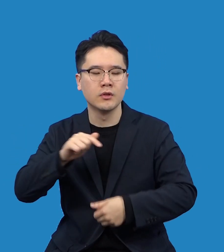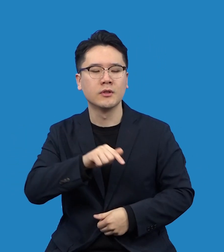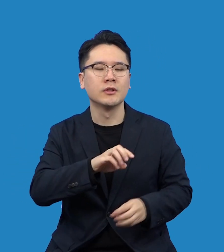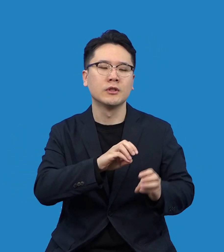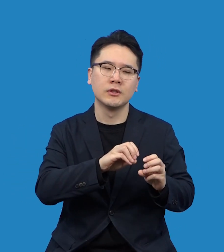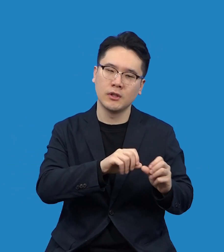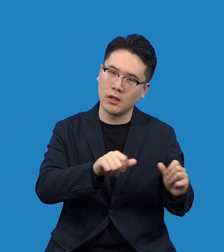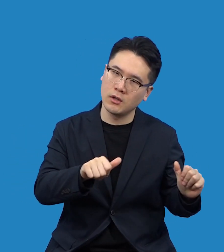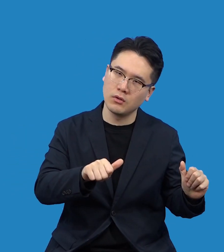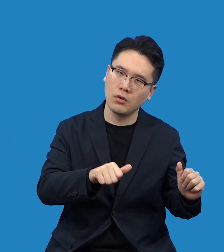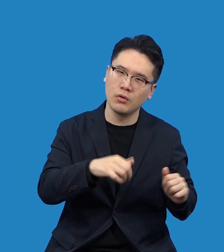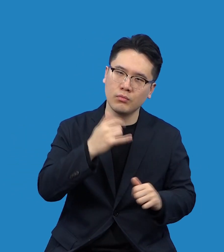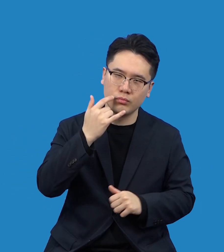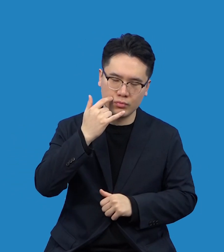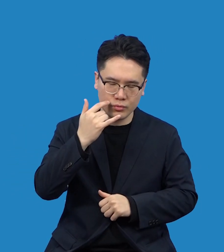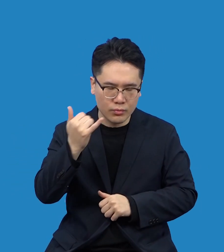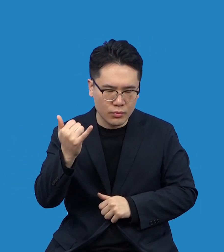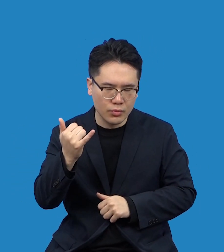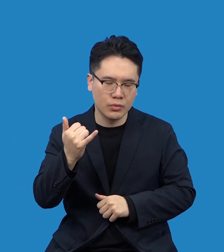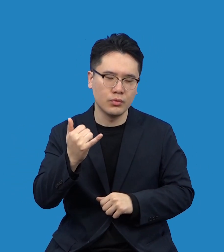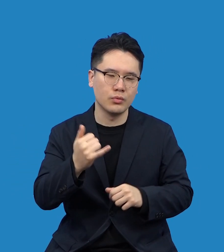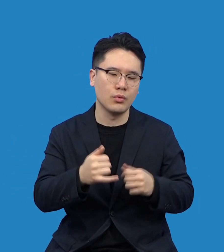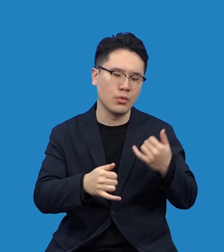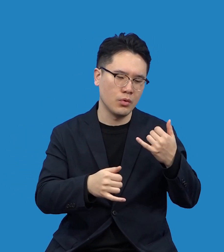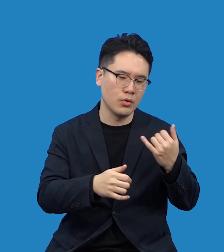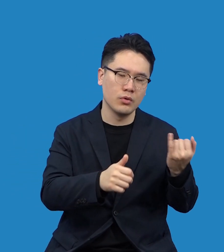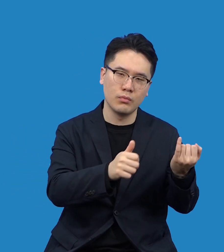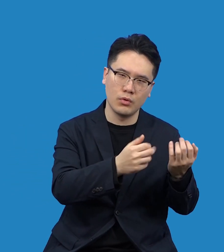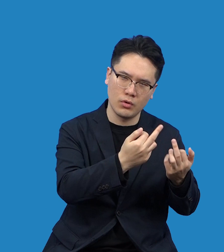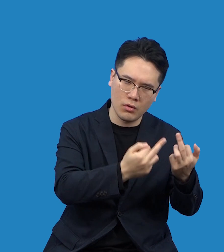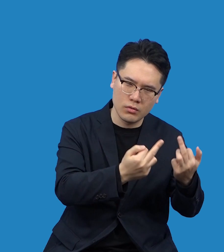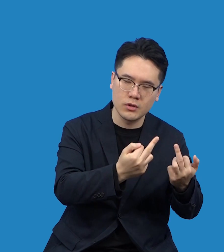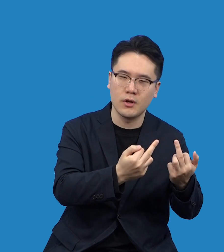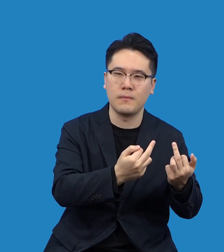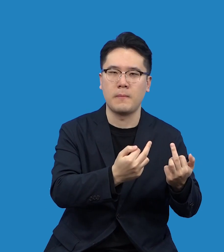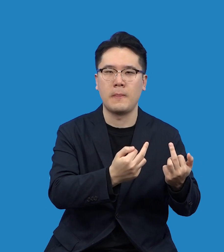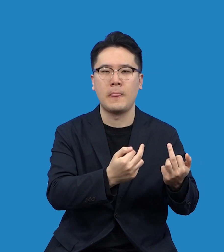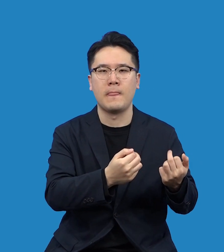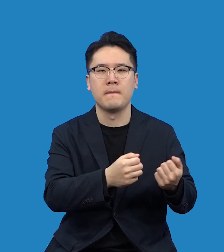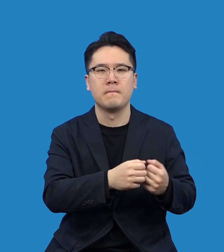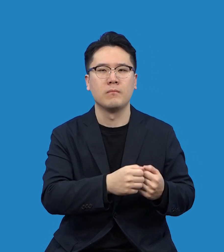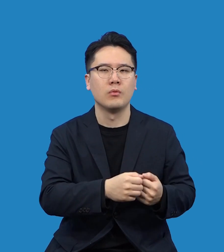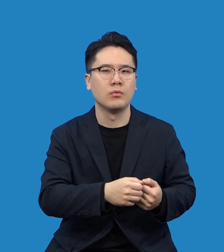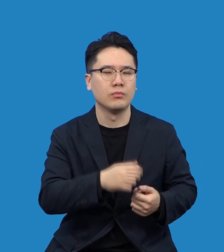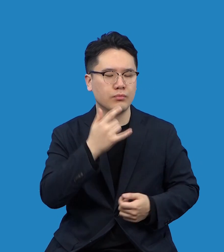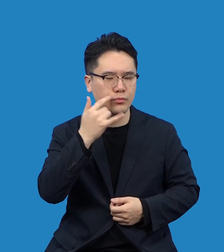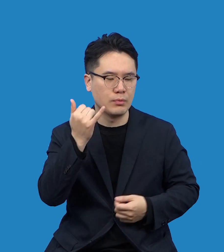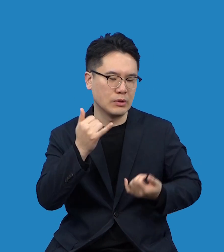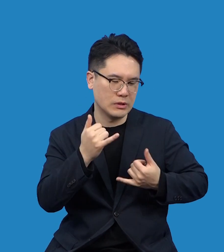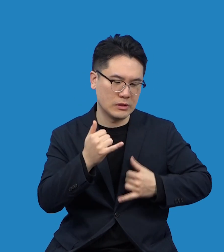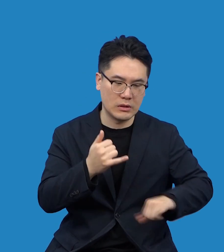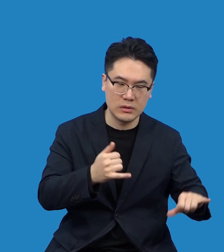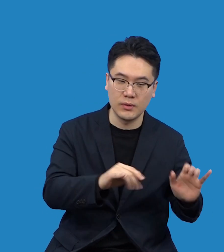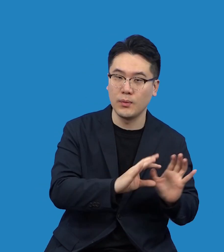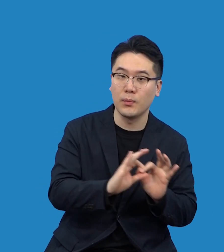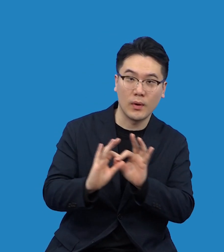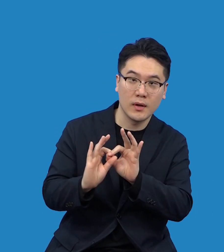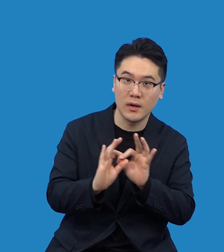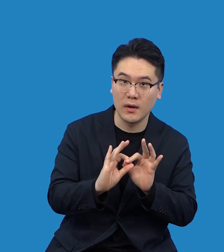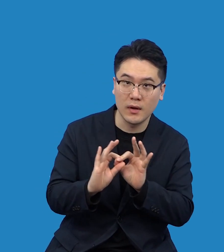부모 형제관계로, 형제관계로, 부모 자식 관계로 그런 관계가